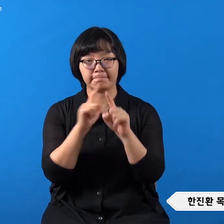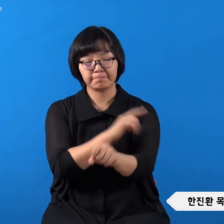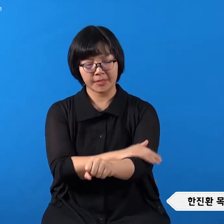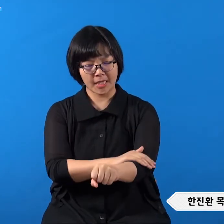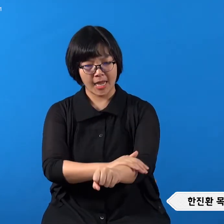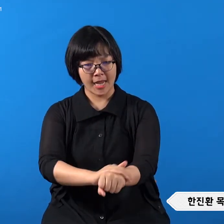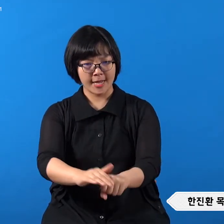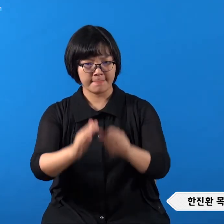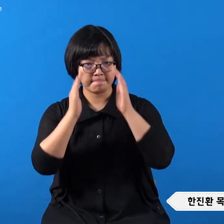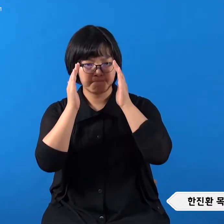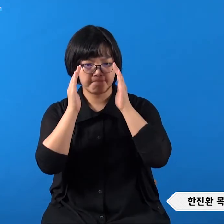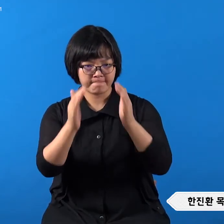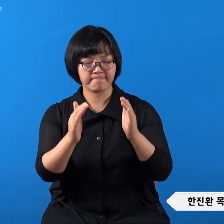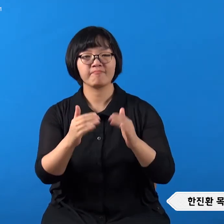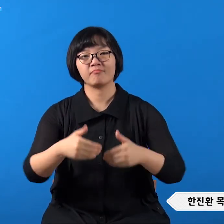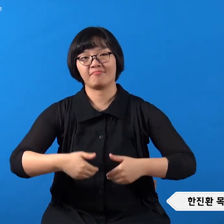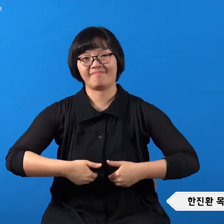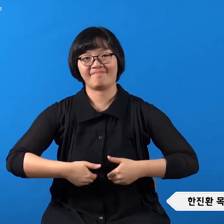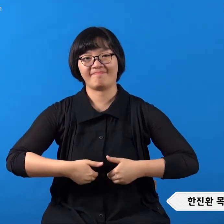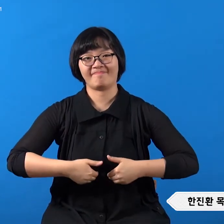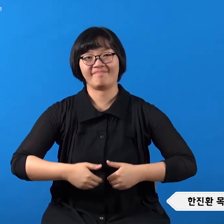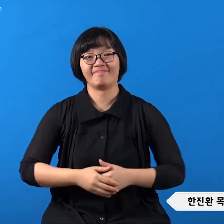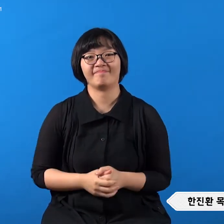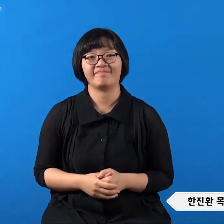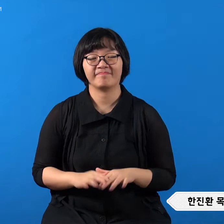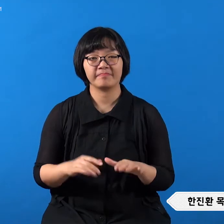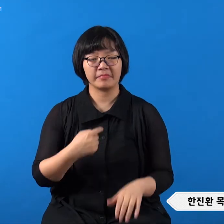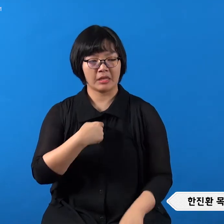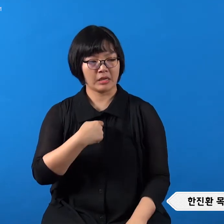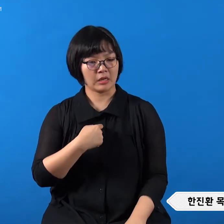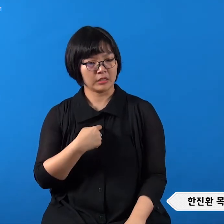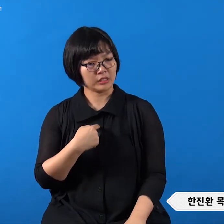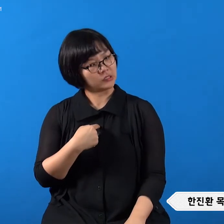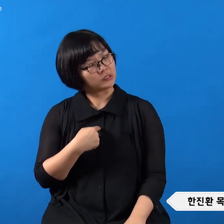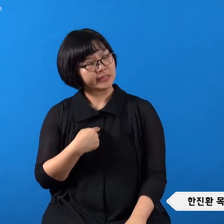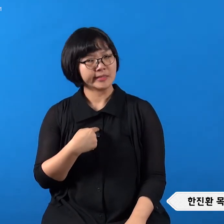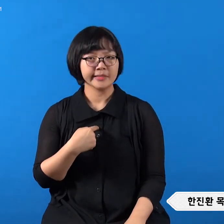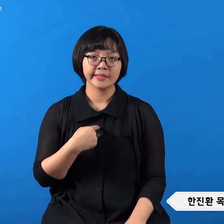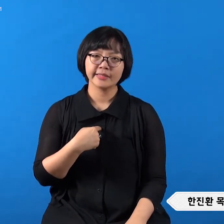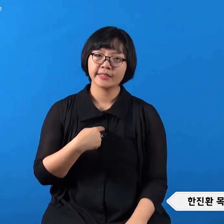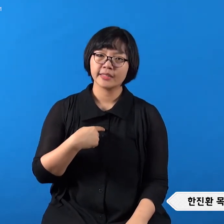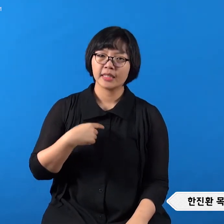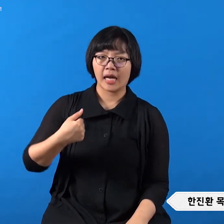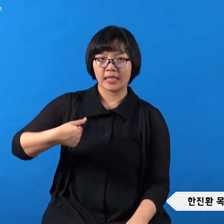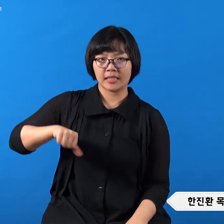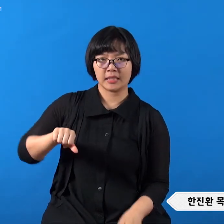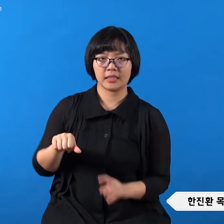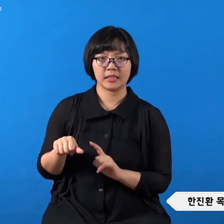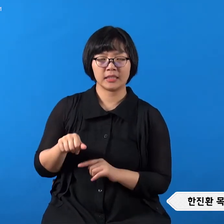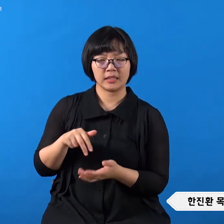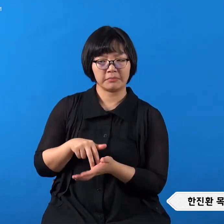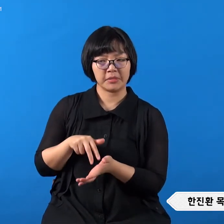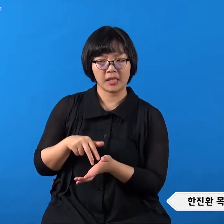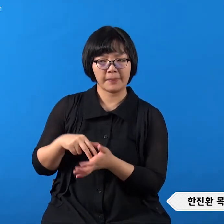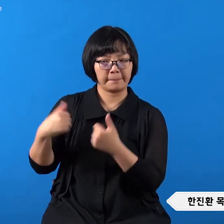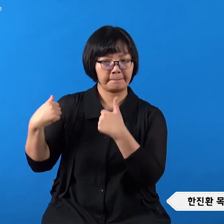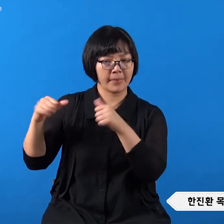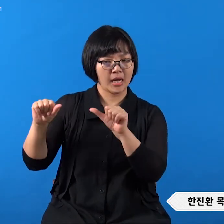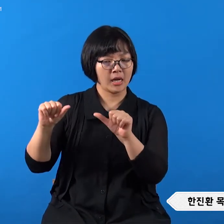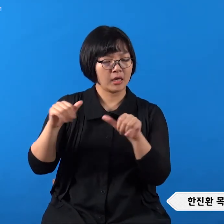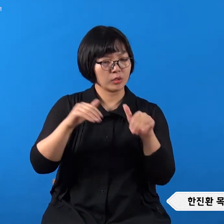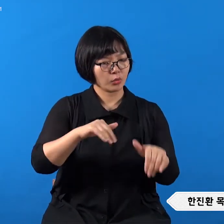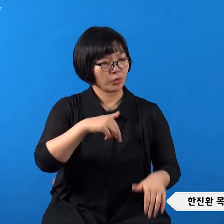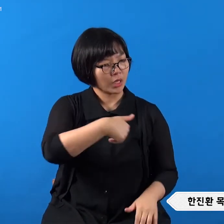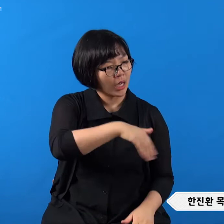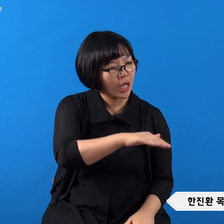우리가 보아야 되겠습니다. 어떻게 하면 다시 종으로 돌아가는 그런 잘못을 저지르게 되는 것인가?